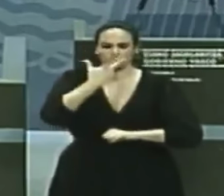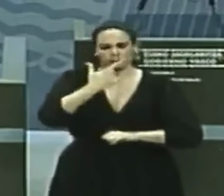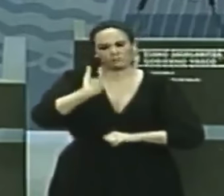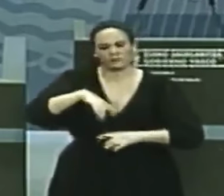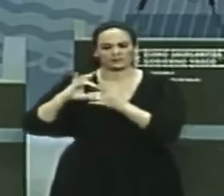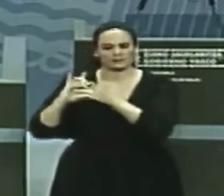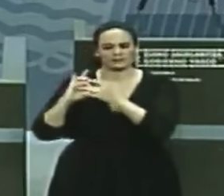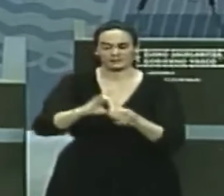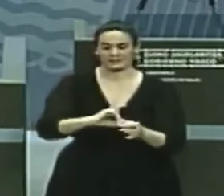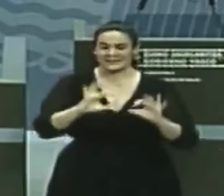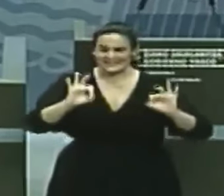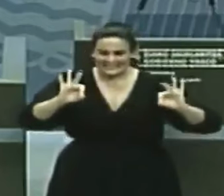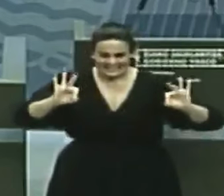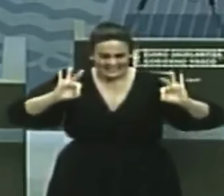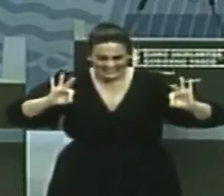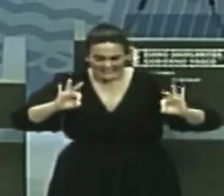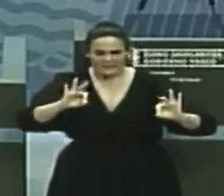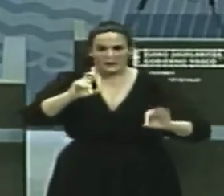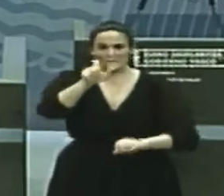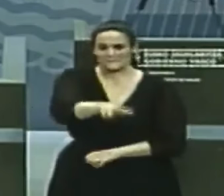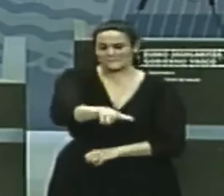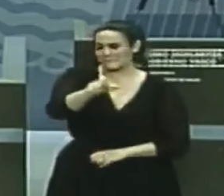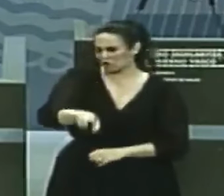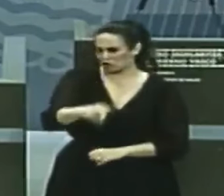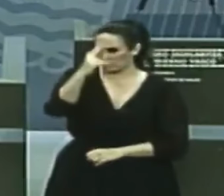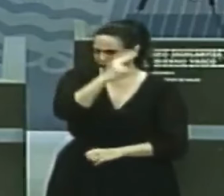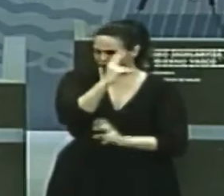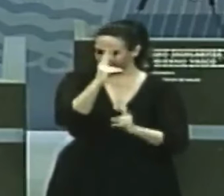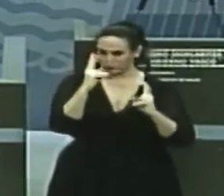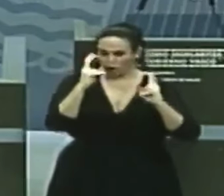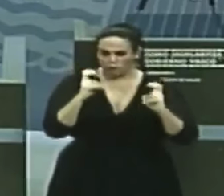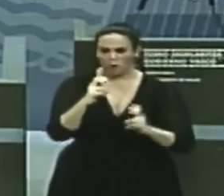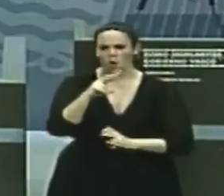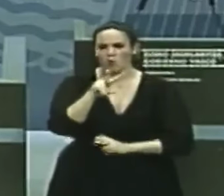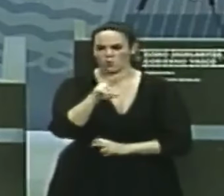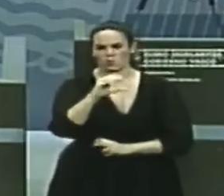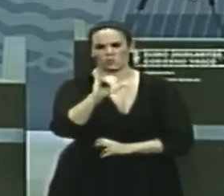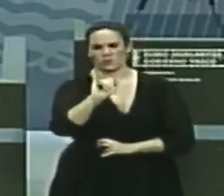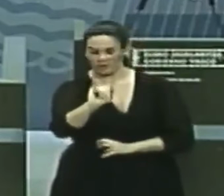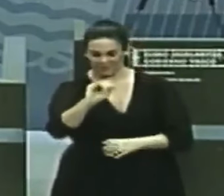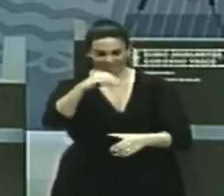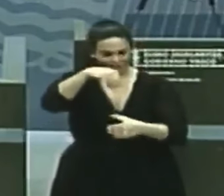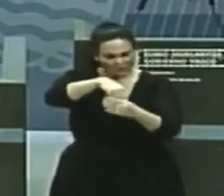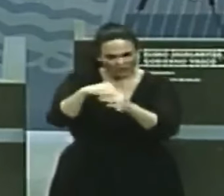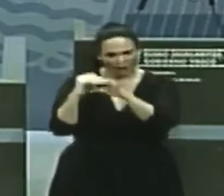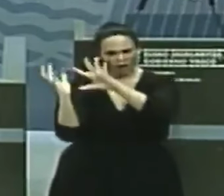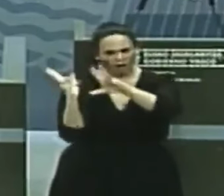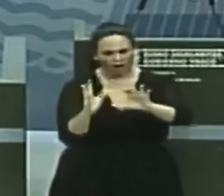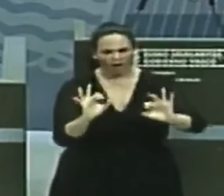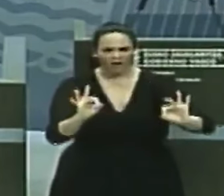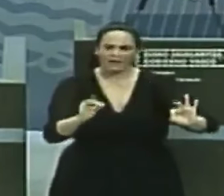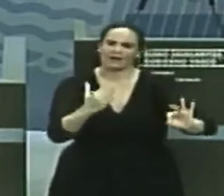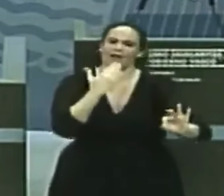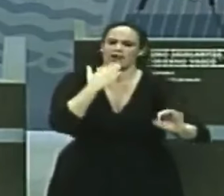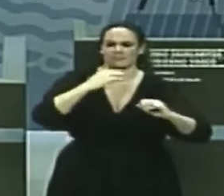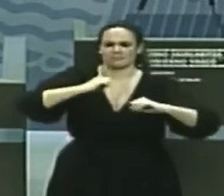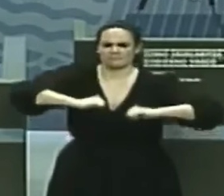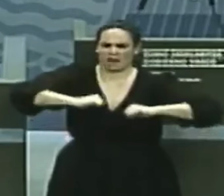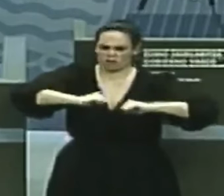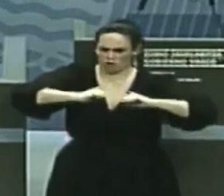principalmente las personas ingresadas en este momento en cuidados intensivos corresponden a personas mayores personas de edad avanzada